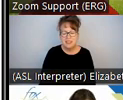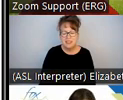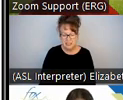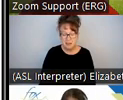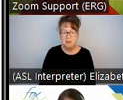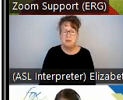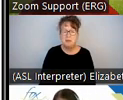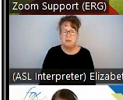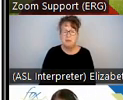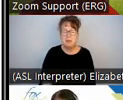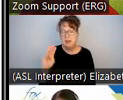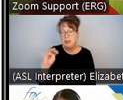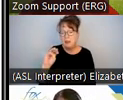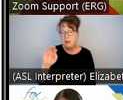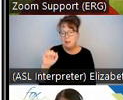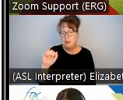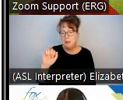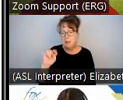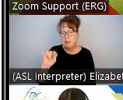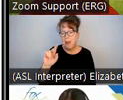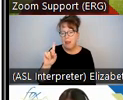vietnamita y ahora